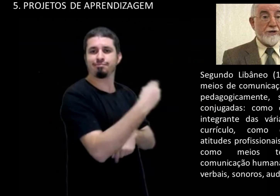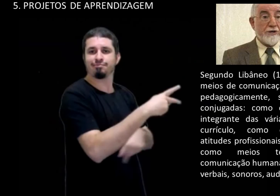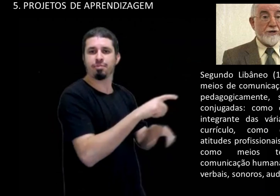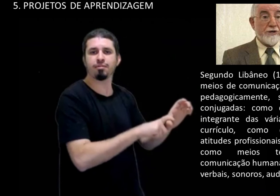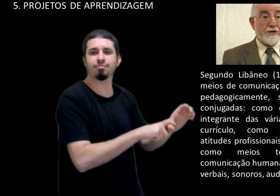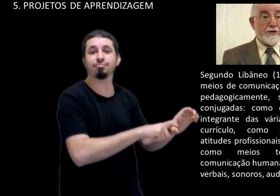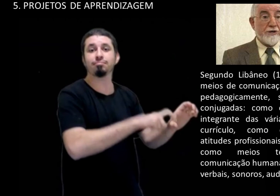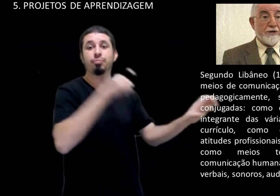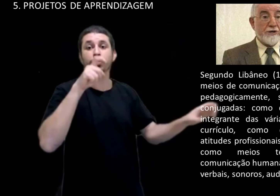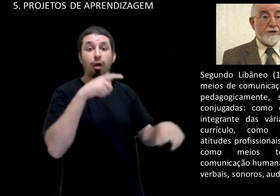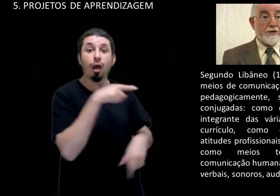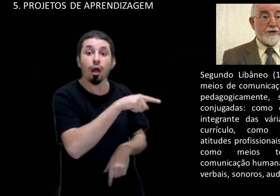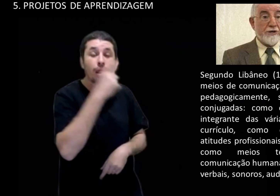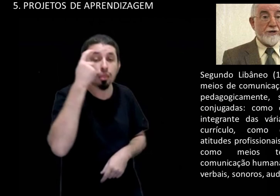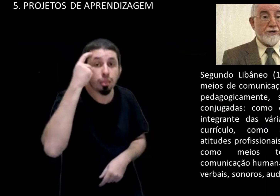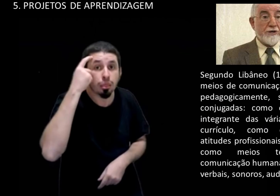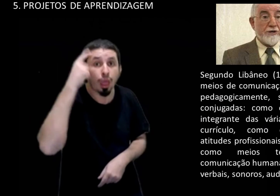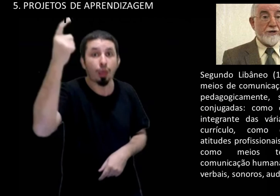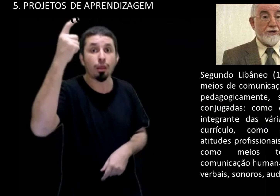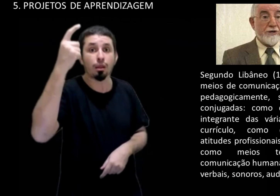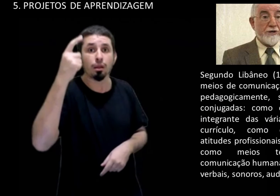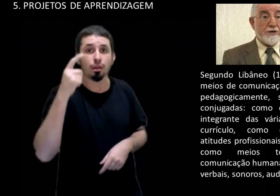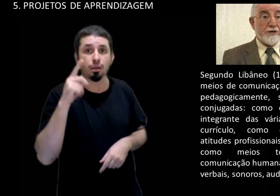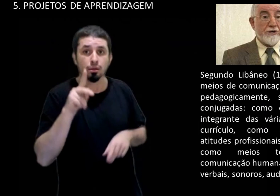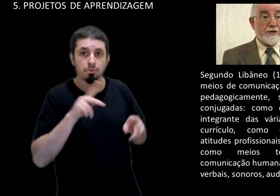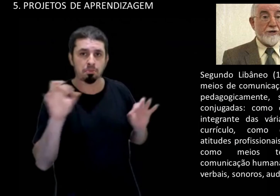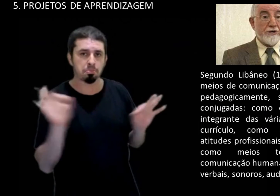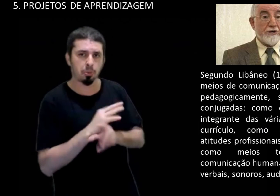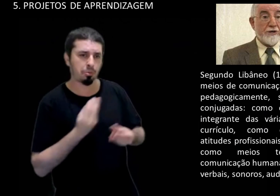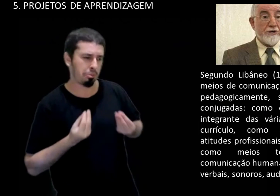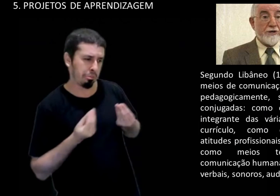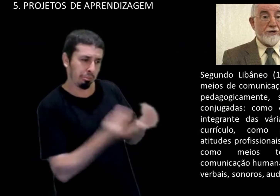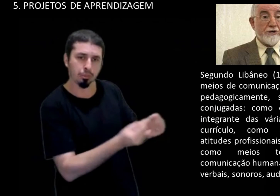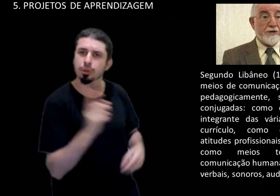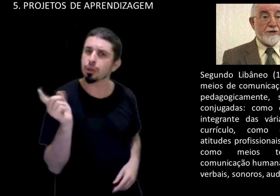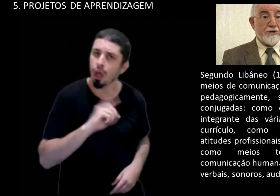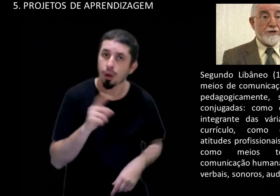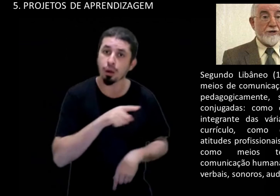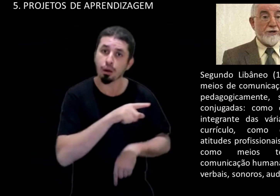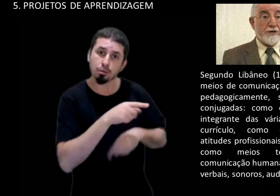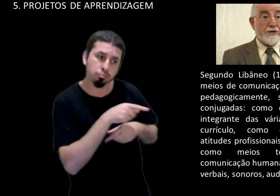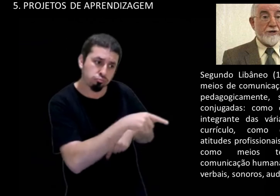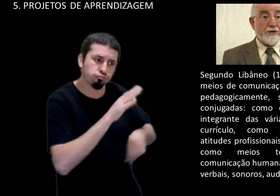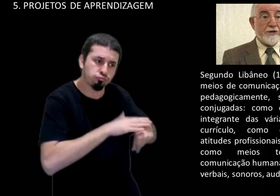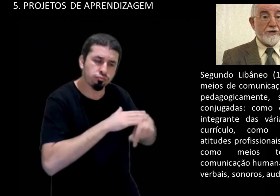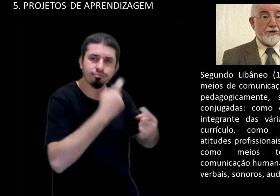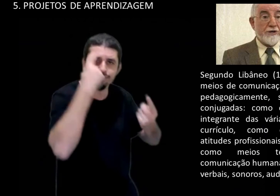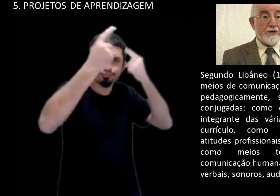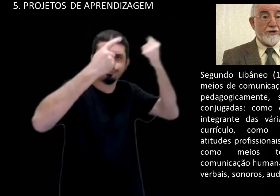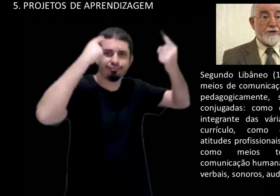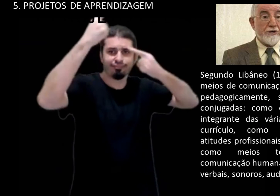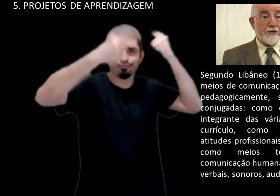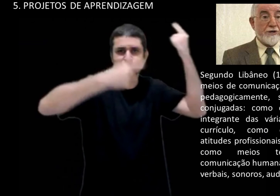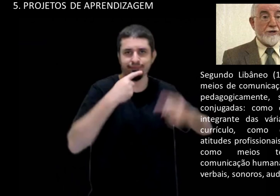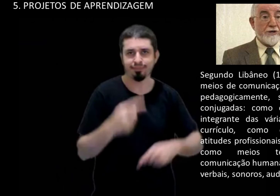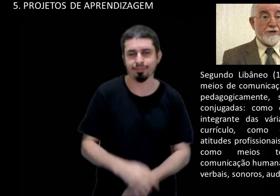autonomia, já que o aluno terá que elaborar hipóteses em vez de receber tudo pronto do professor, conforme a